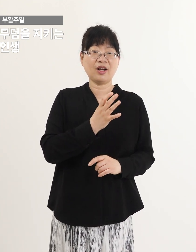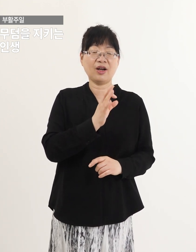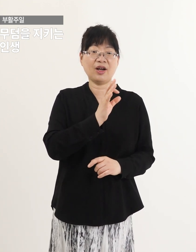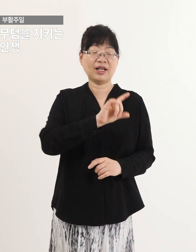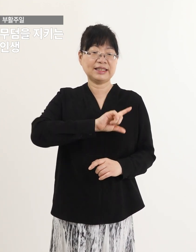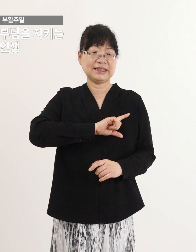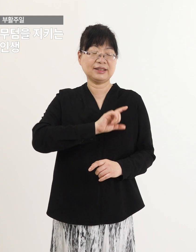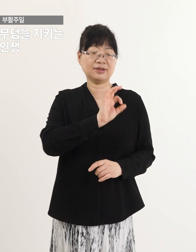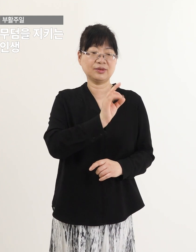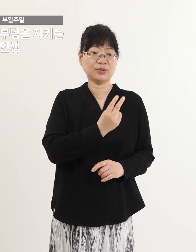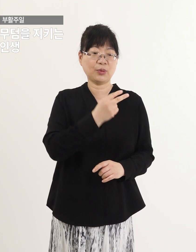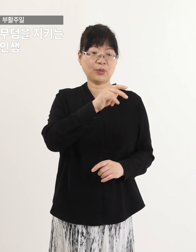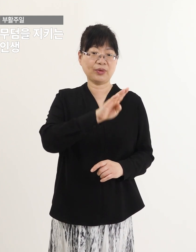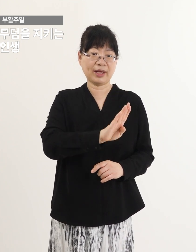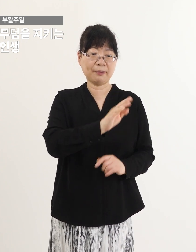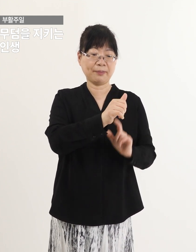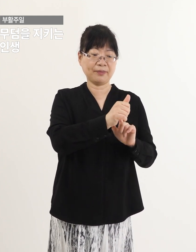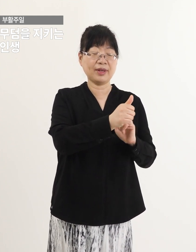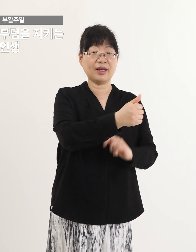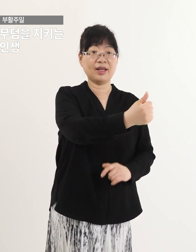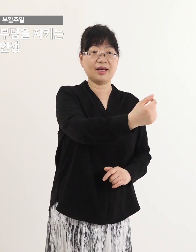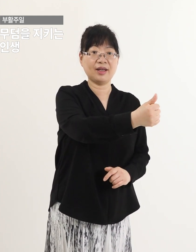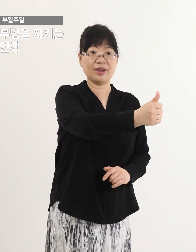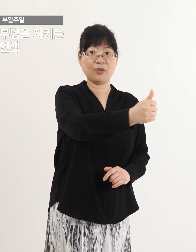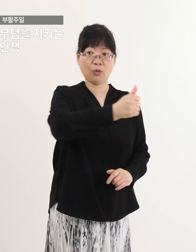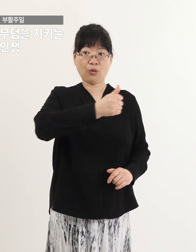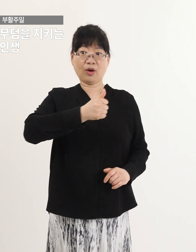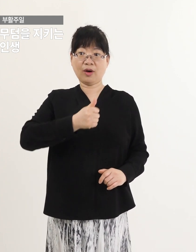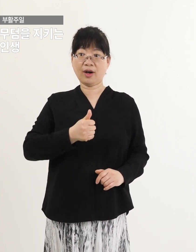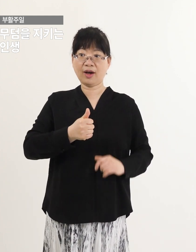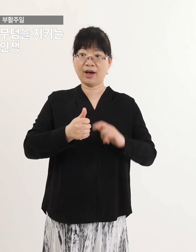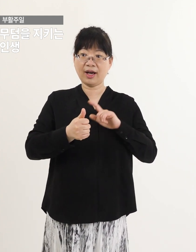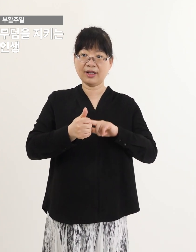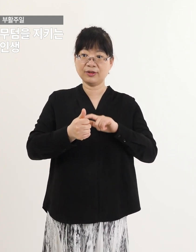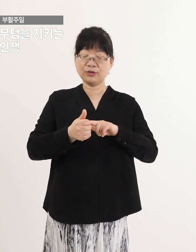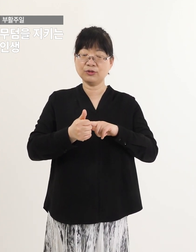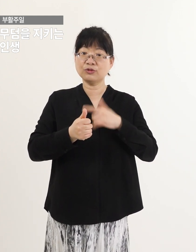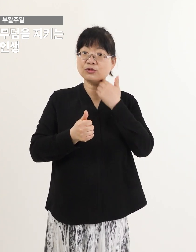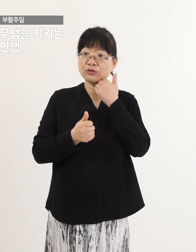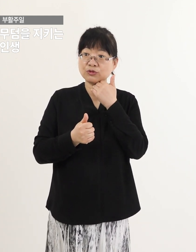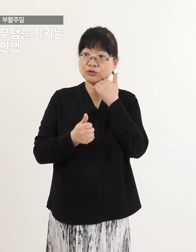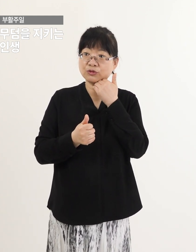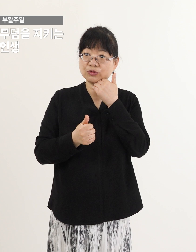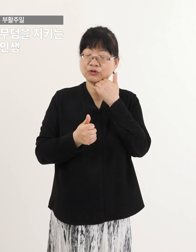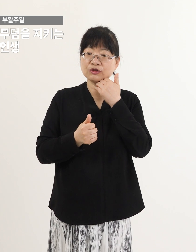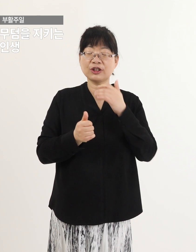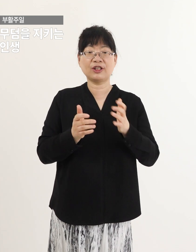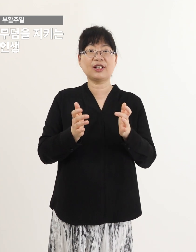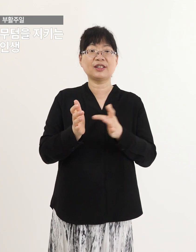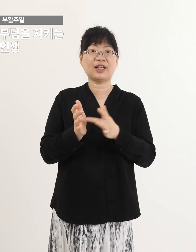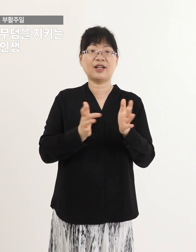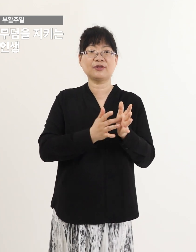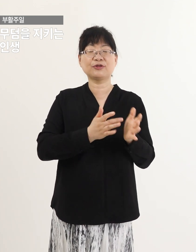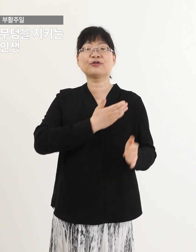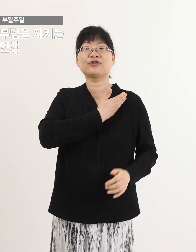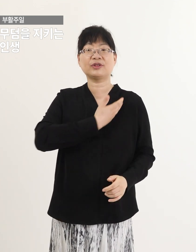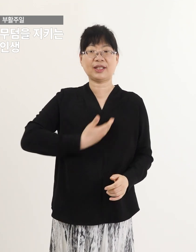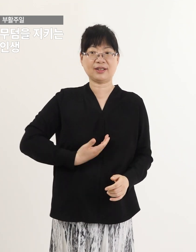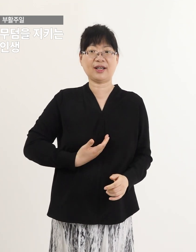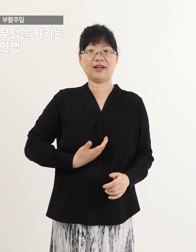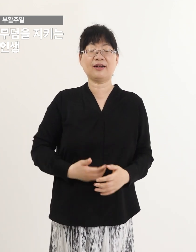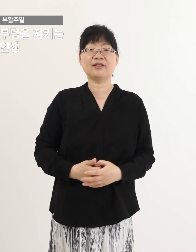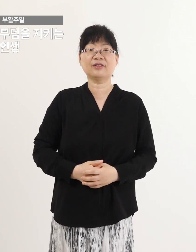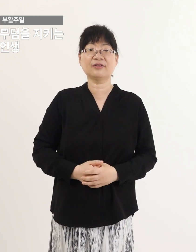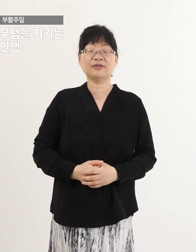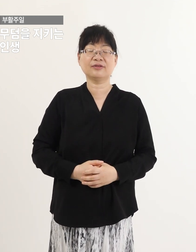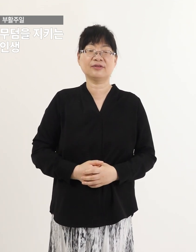요셉이라 하는 사람이 왔으니 그도 예수의 뭐라고 되어 있습니까? 제자라, 이렇게 되어 있어요.